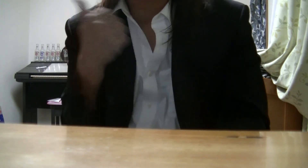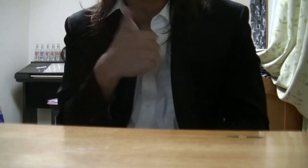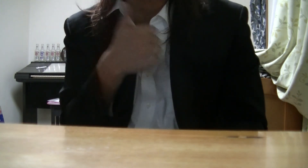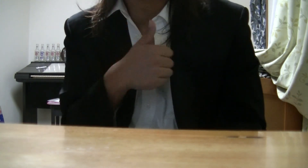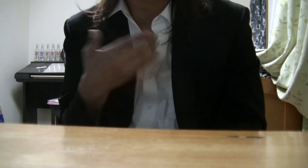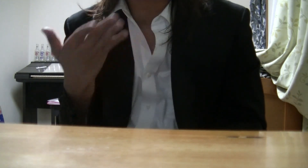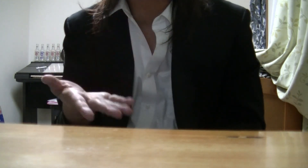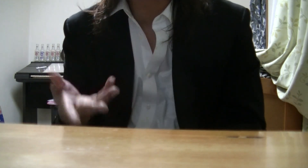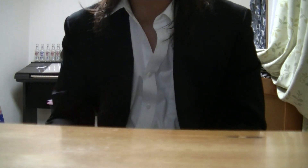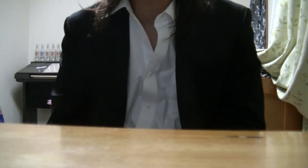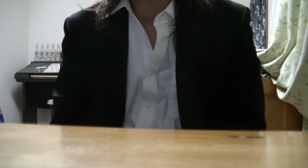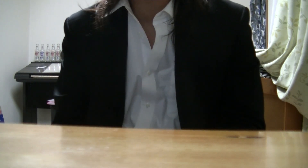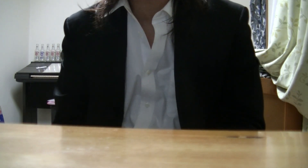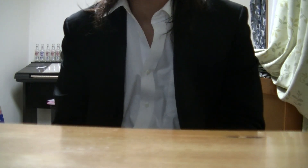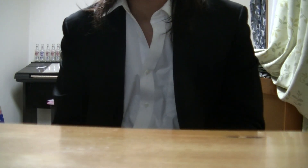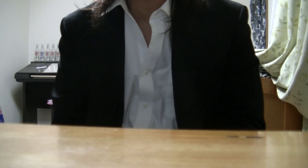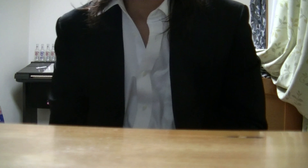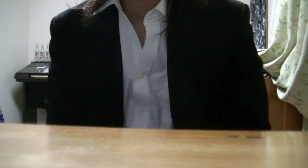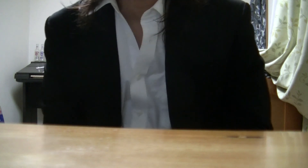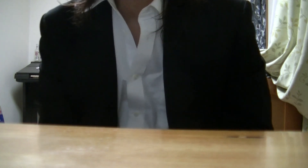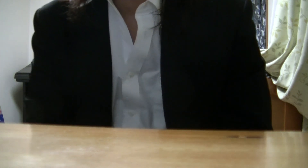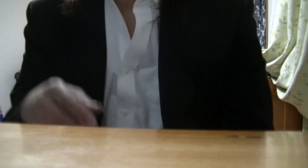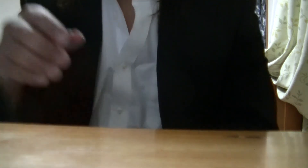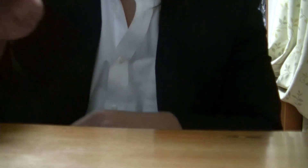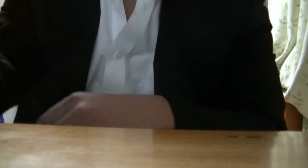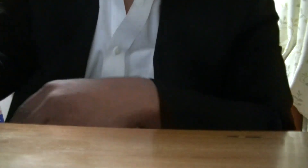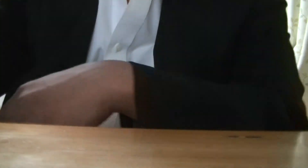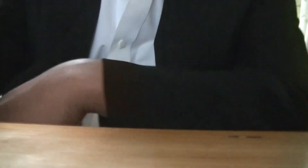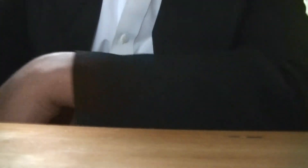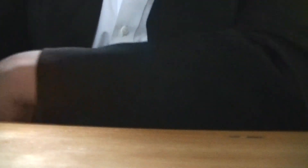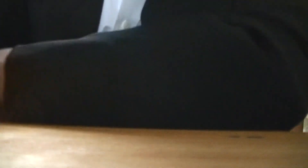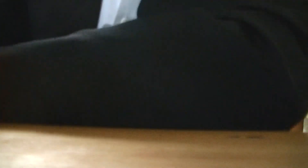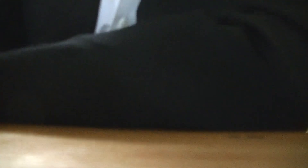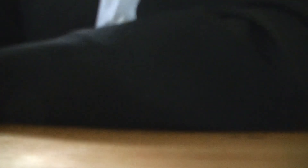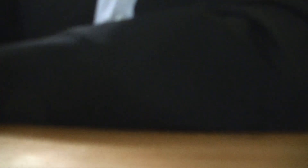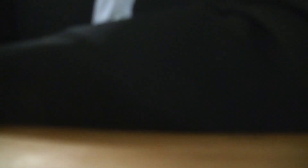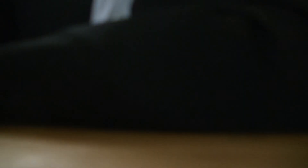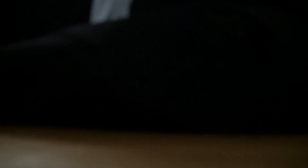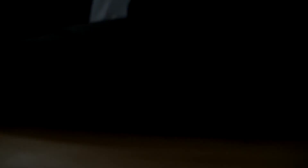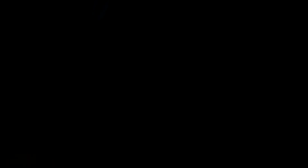香取さんの本も実はなんで35万部売れたかというと、会社が社員人数分買うっていう